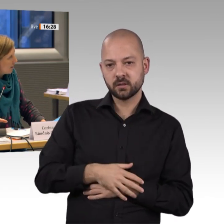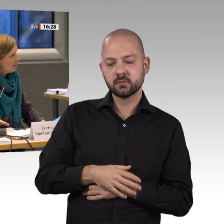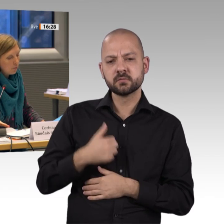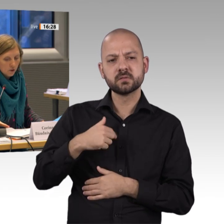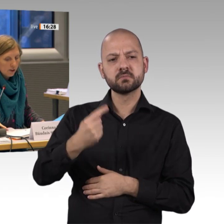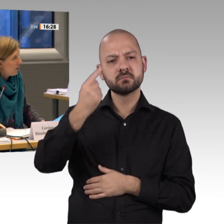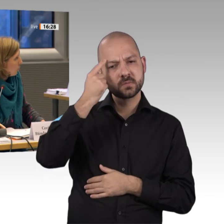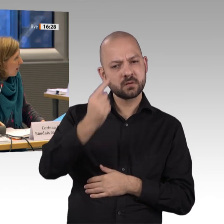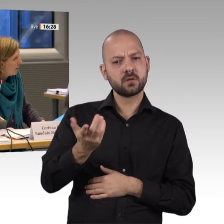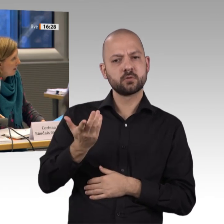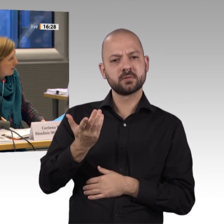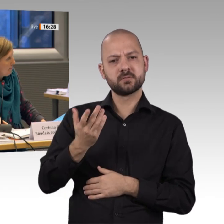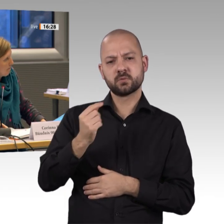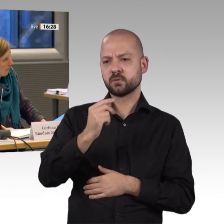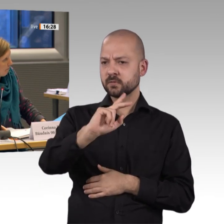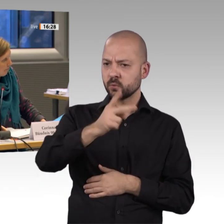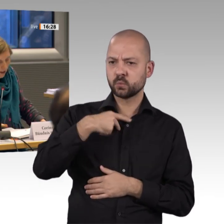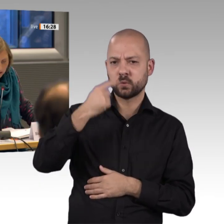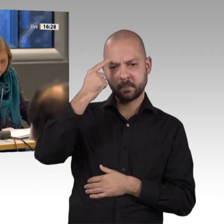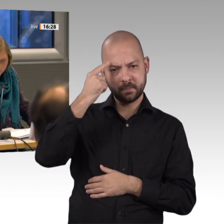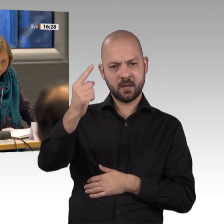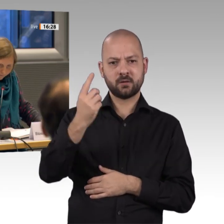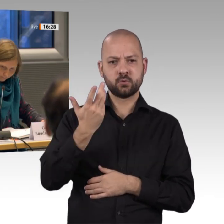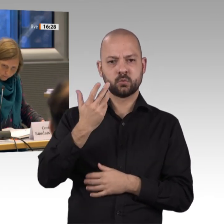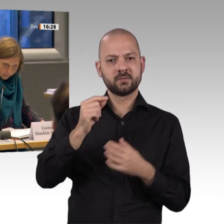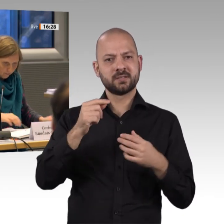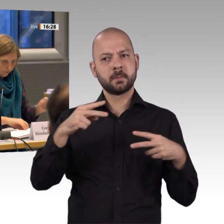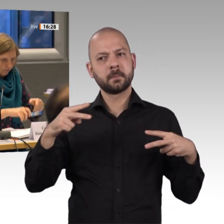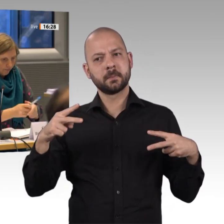zu machen, was insbesondere die Höhe angeht. Frau Bessenich.